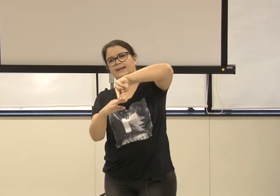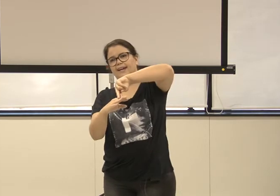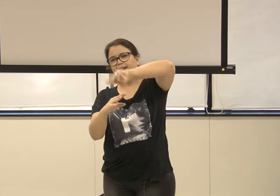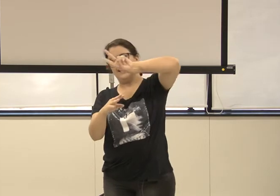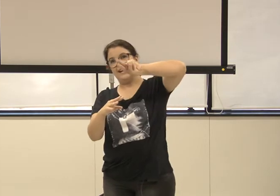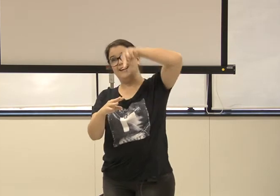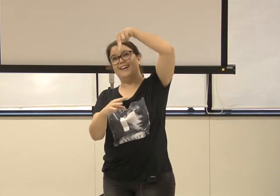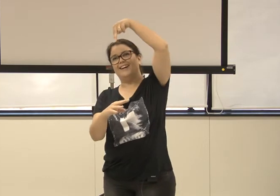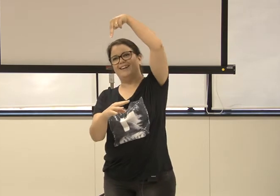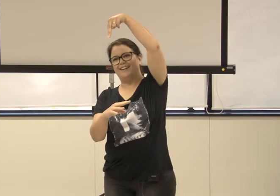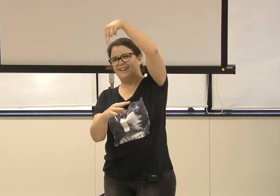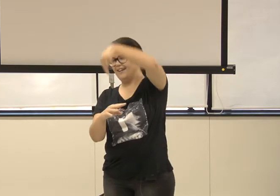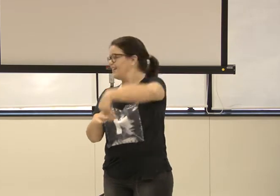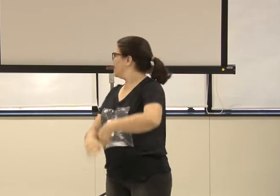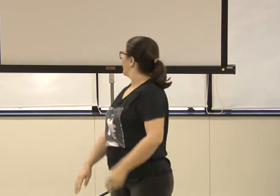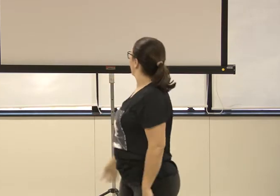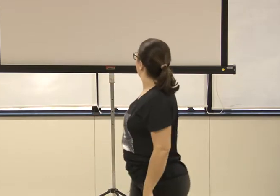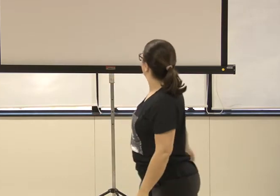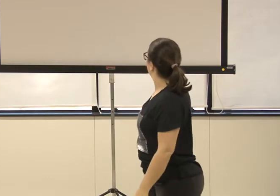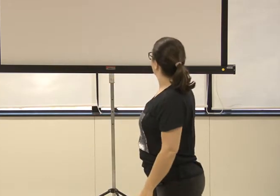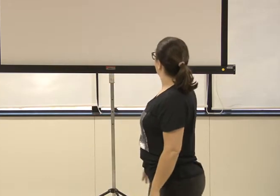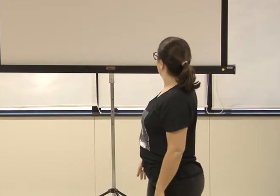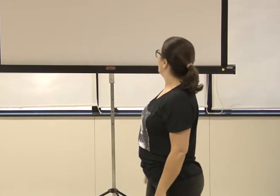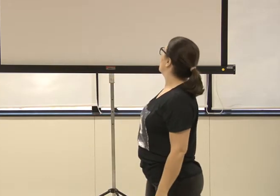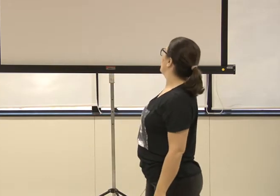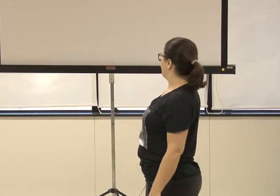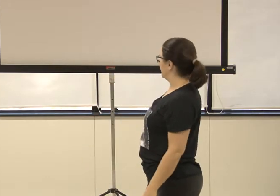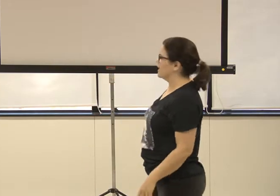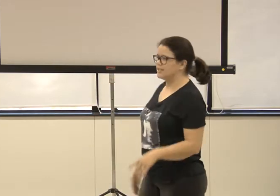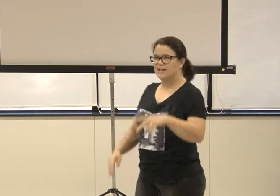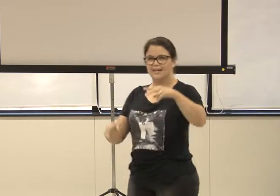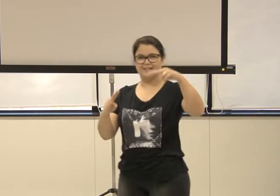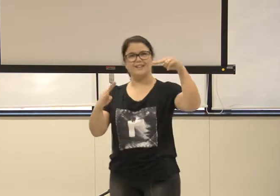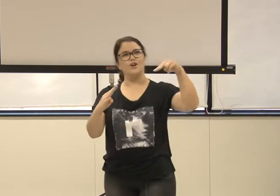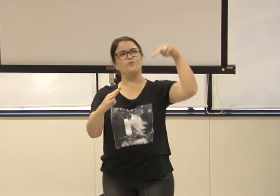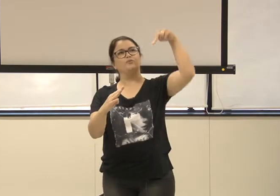Ninguém, né? Da montanha. Aí caiu e pulou. Pulou, é verdade.